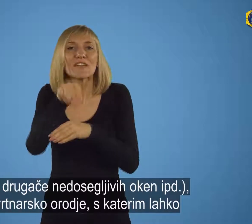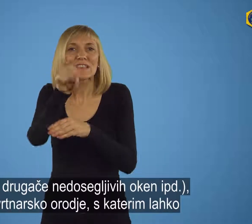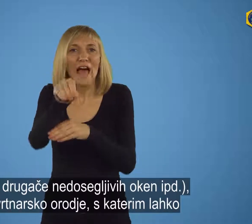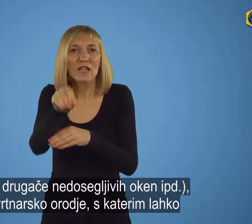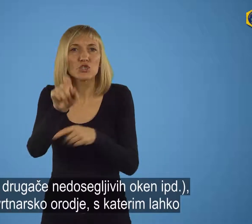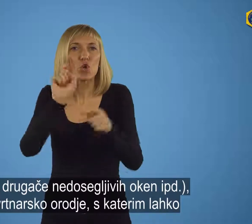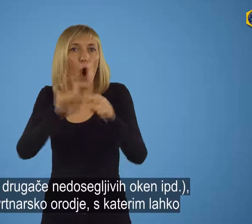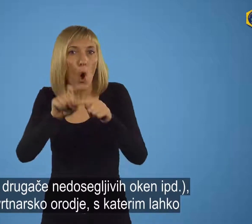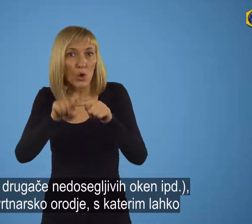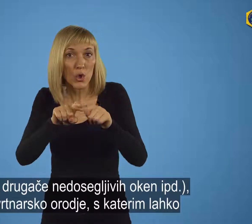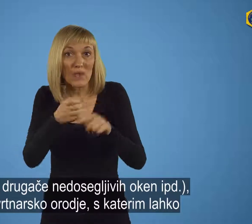visoke ograje.